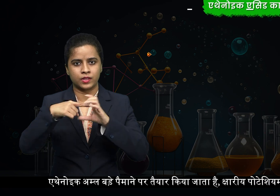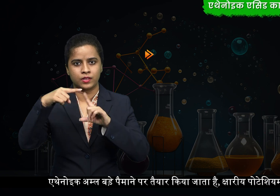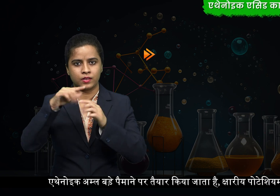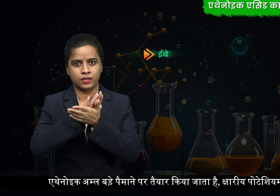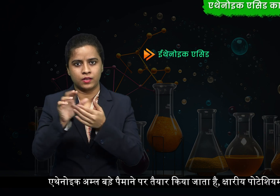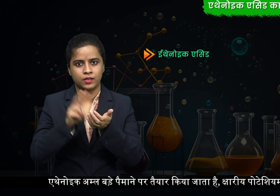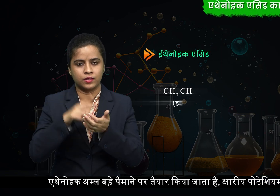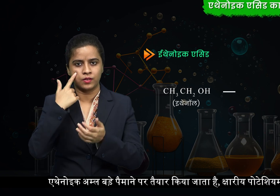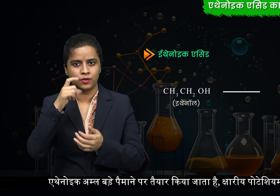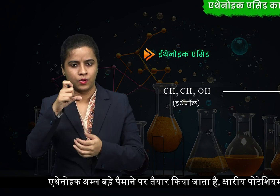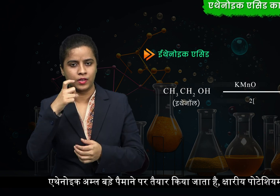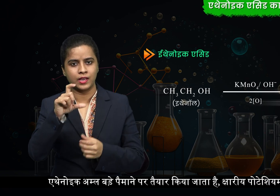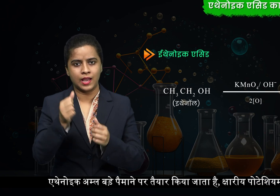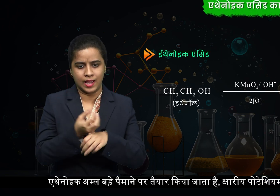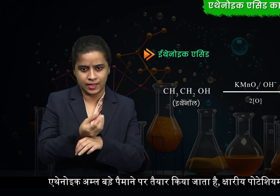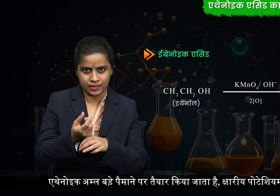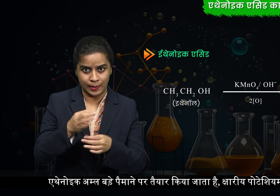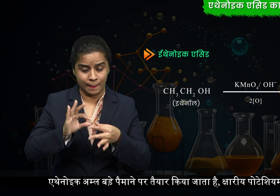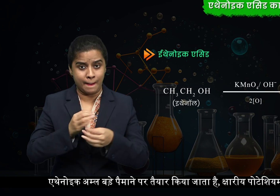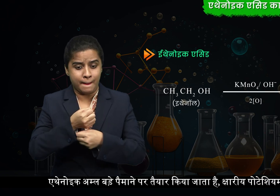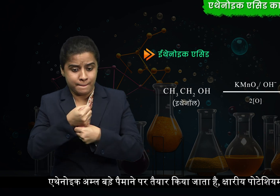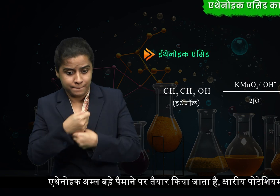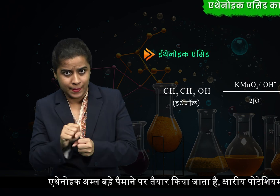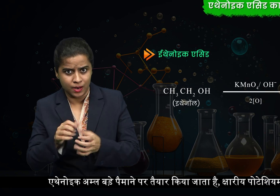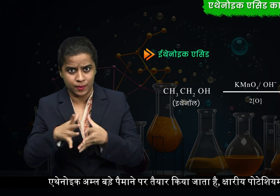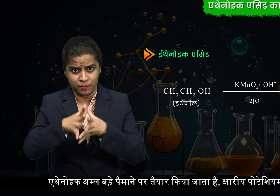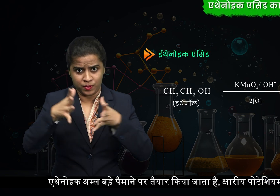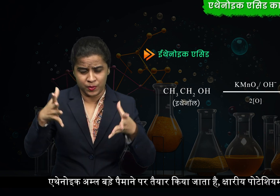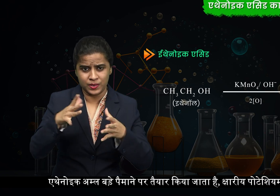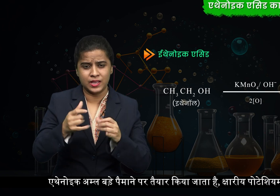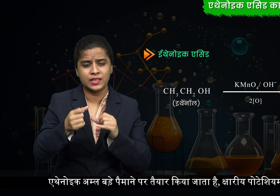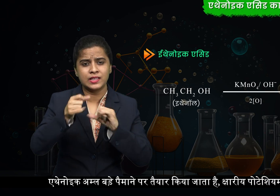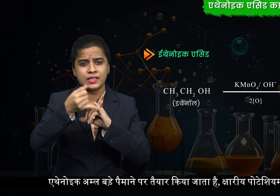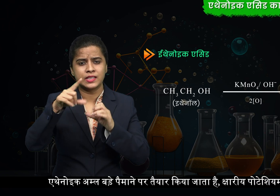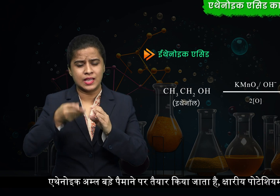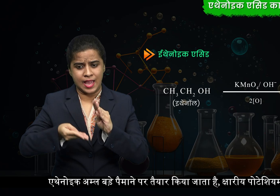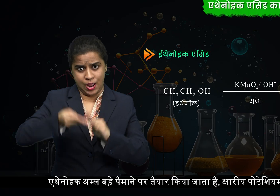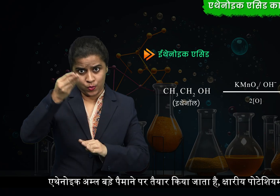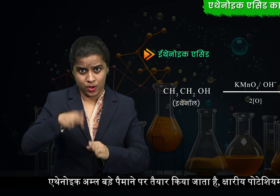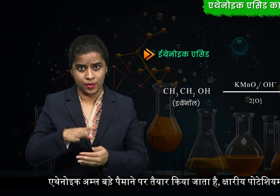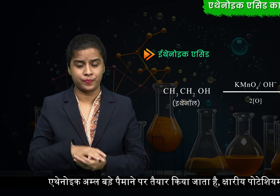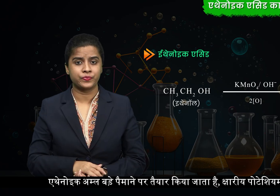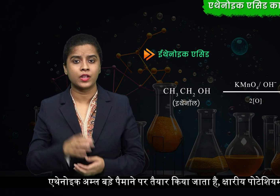एथेनोइक अम्ल बड़े पैमानों पर तैयार किया जाता है। क्षारीय पोटेशियम परमैंगनेट